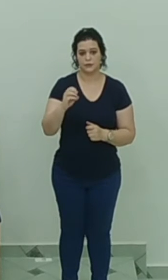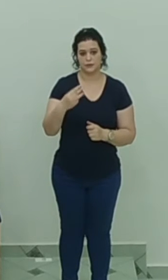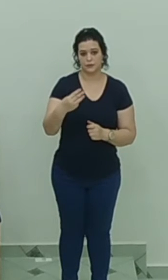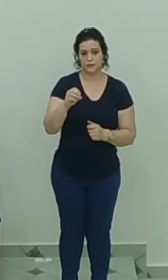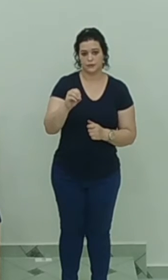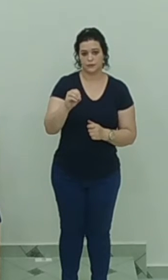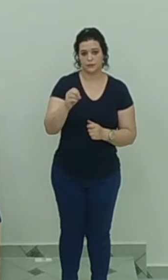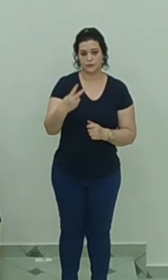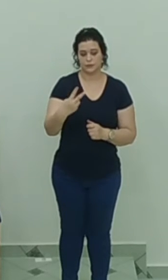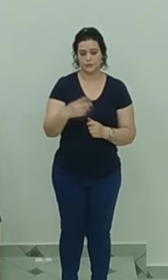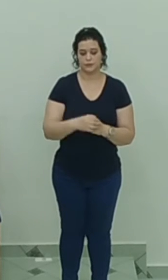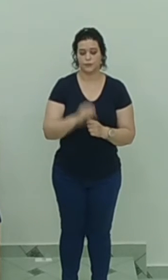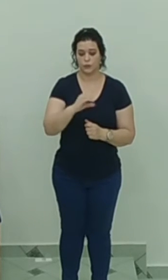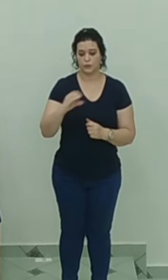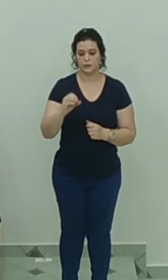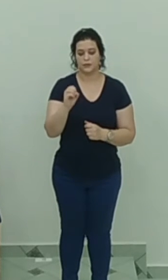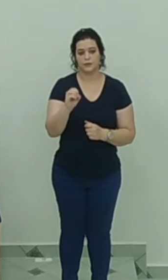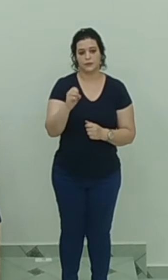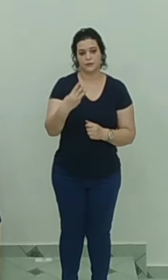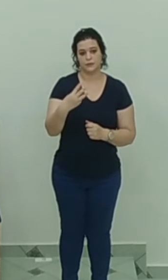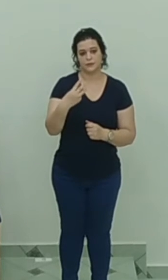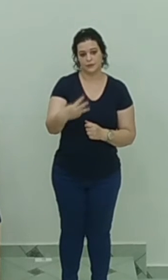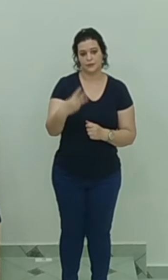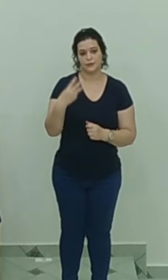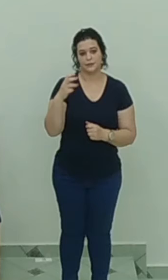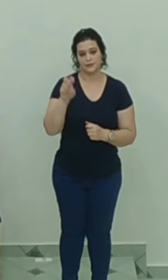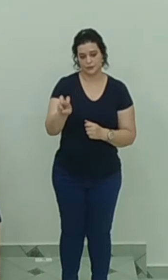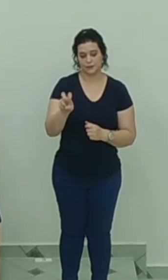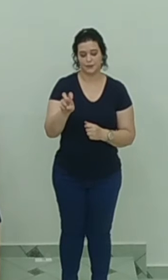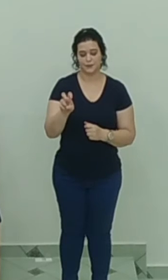0302, conta corrente